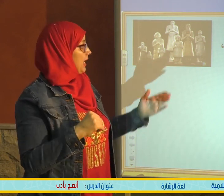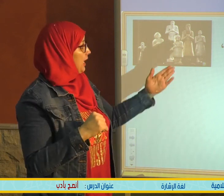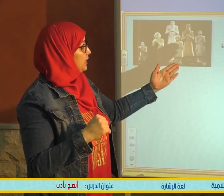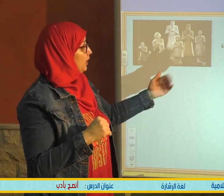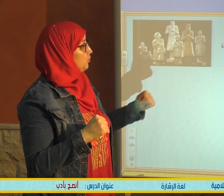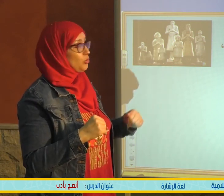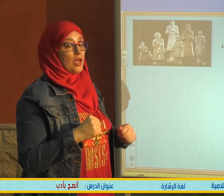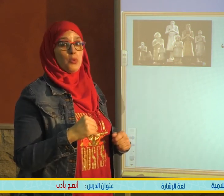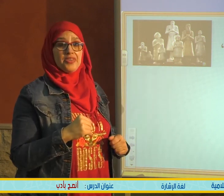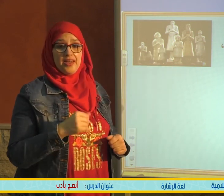يعبد الأوثان،